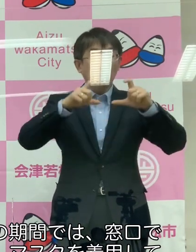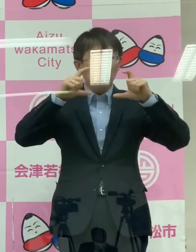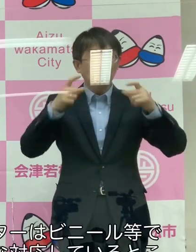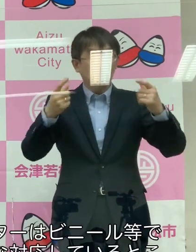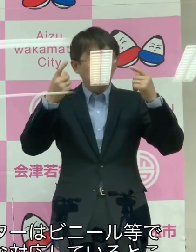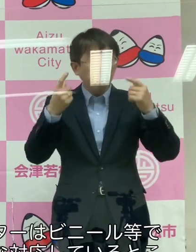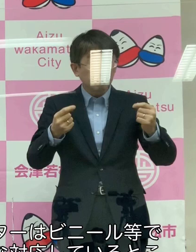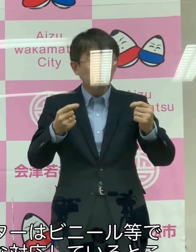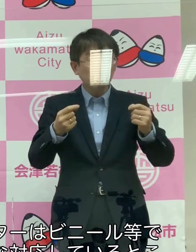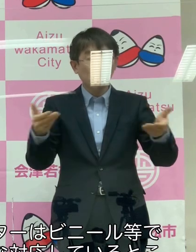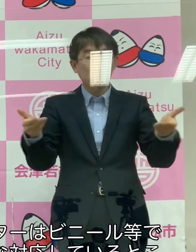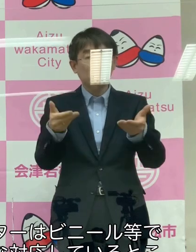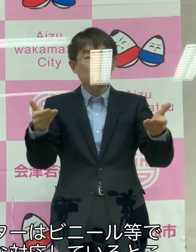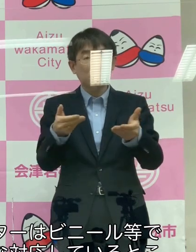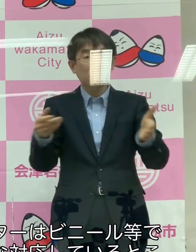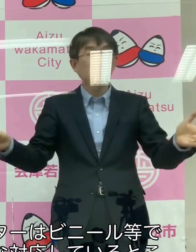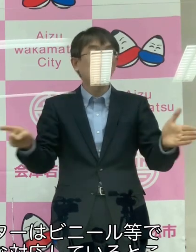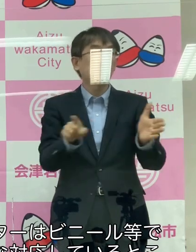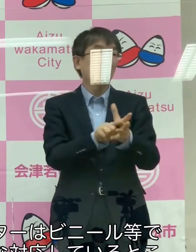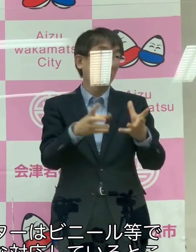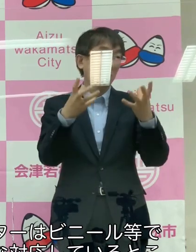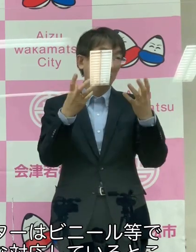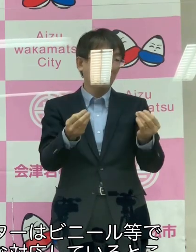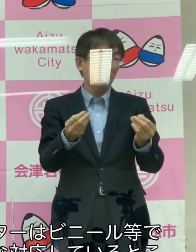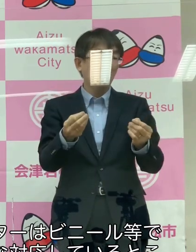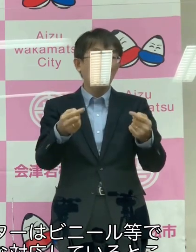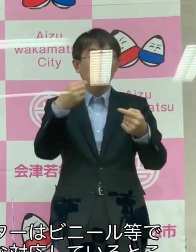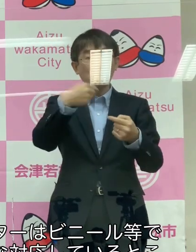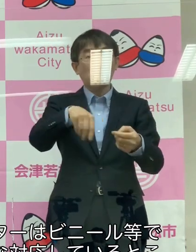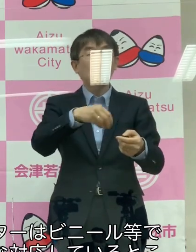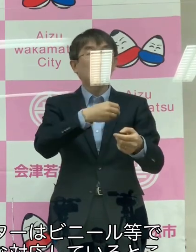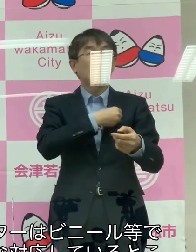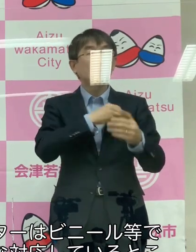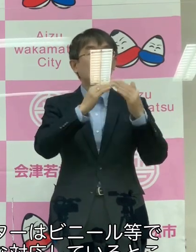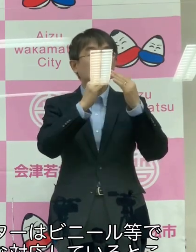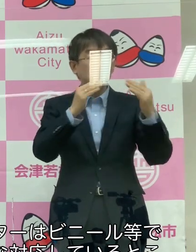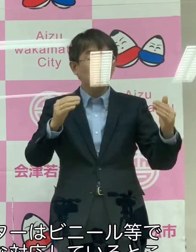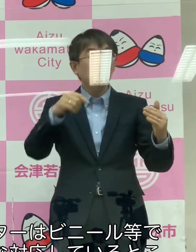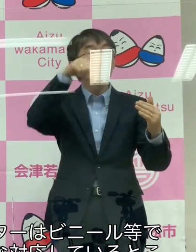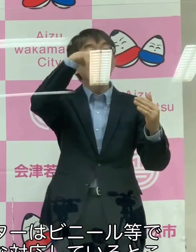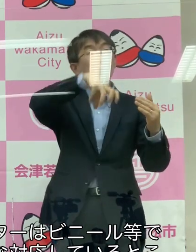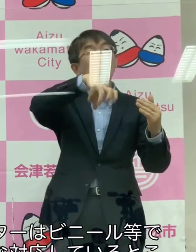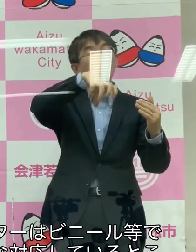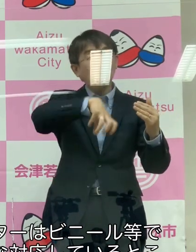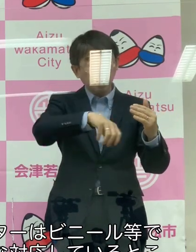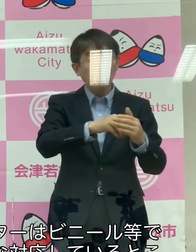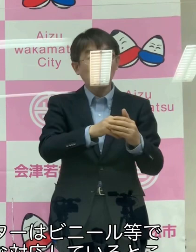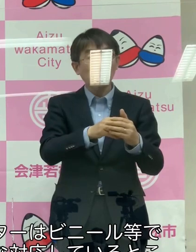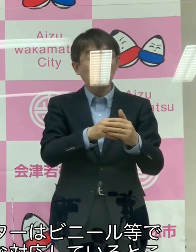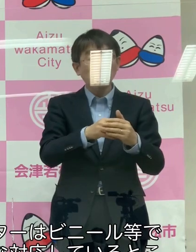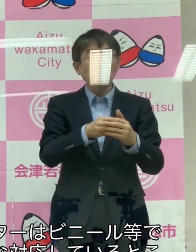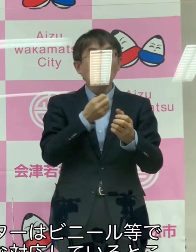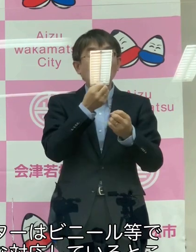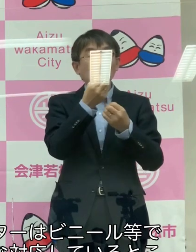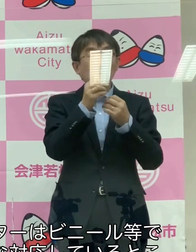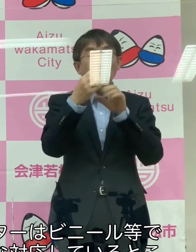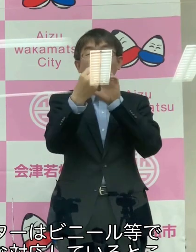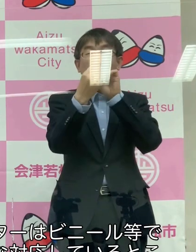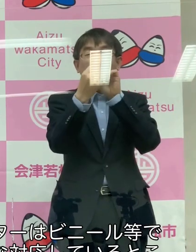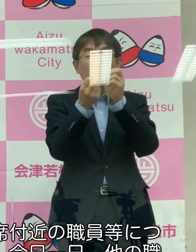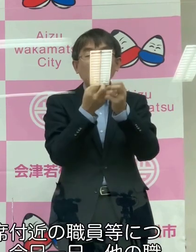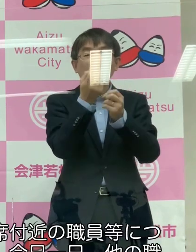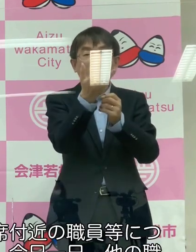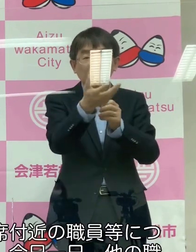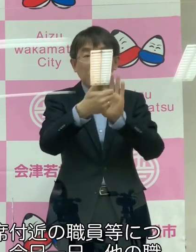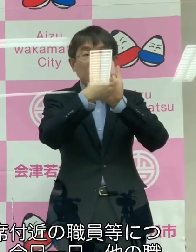また、職員会の方がビニール等で飛沫感染を起こすような、どうぞ工夫して対応しているところで